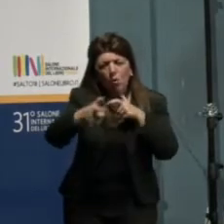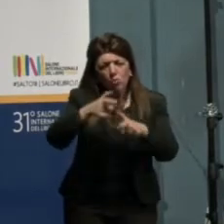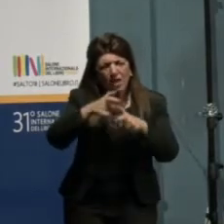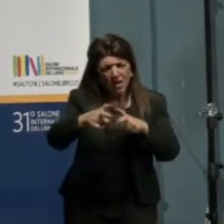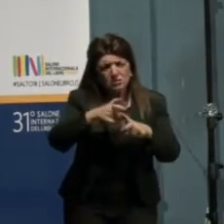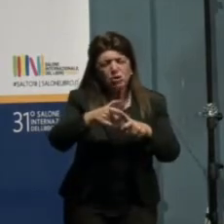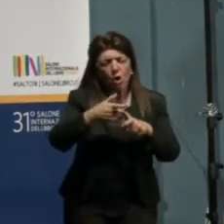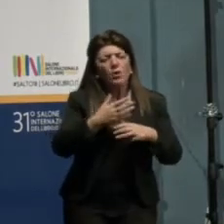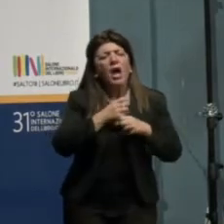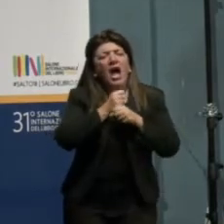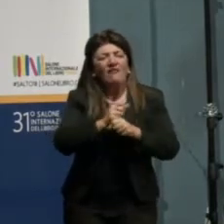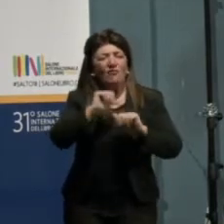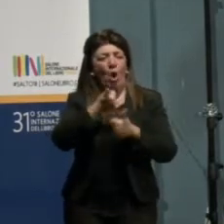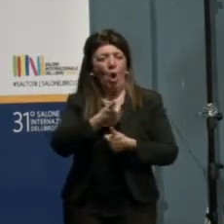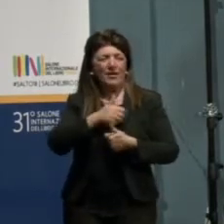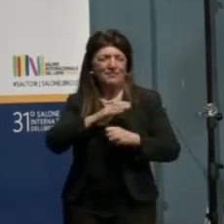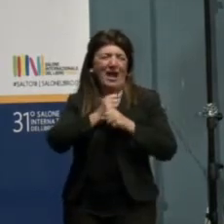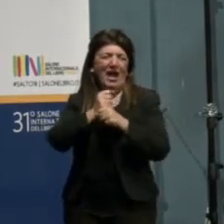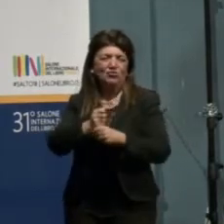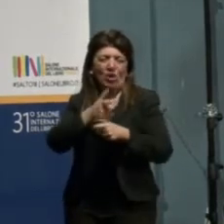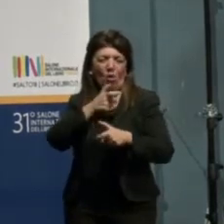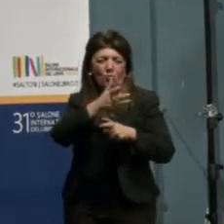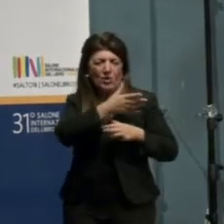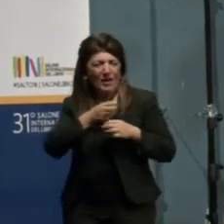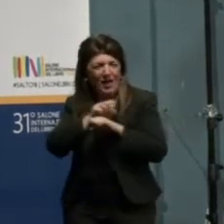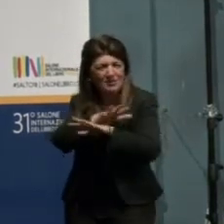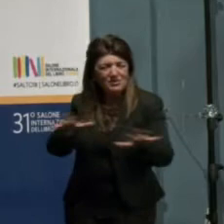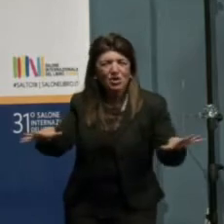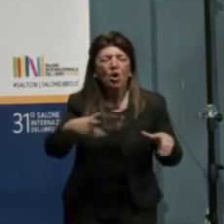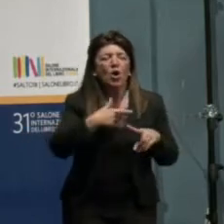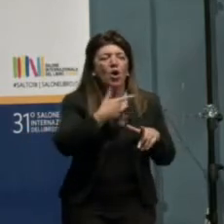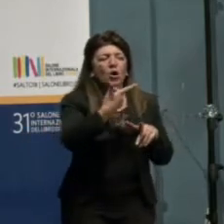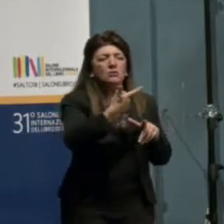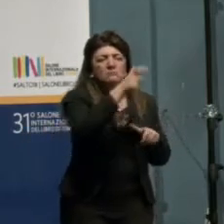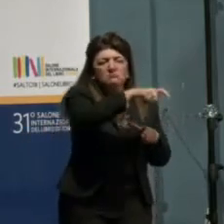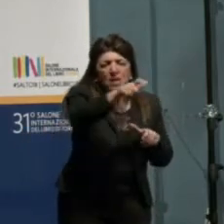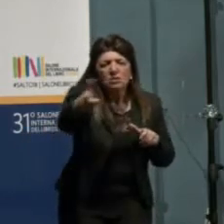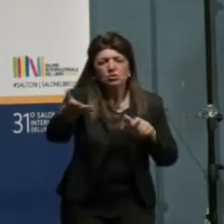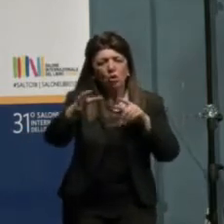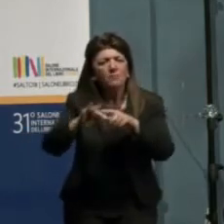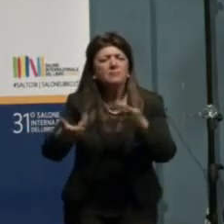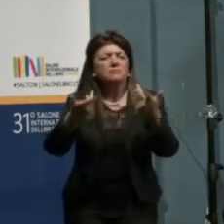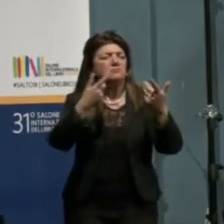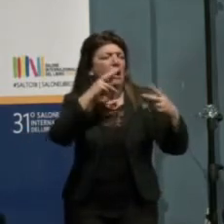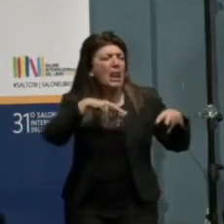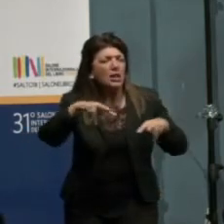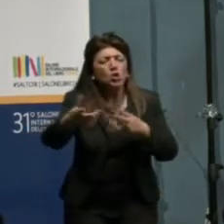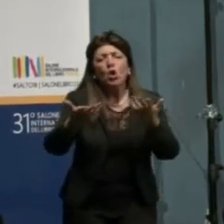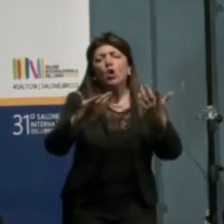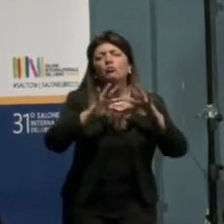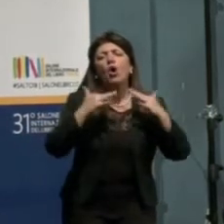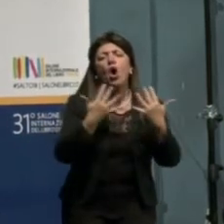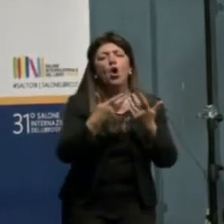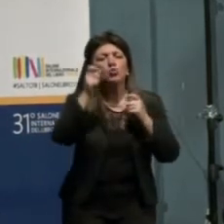come agenti della comunicazione o soggetti o obiettivi e o lettori siamo nel mondo della cultura